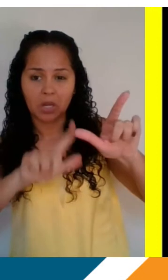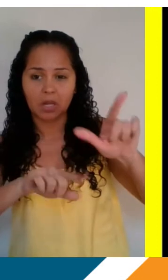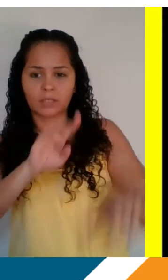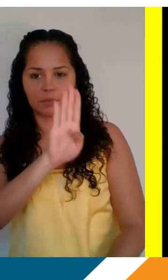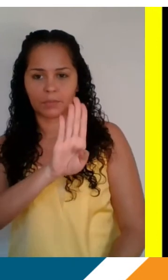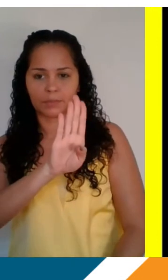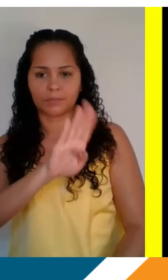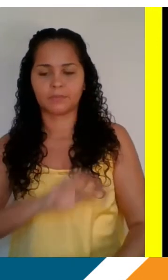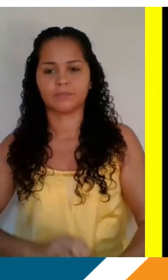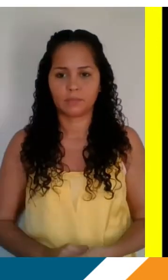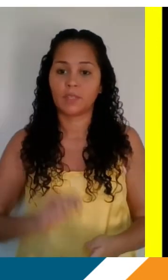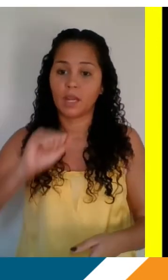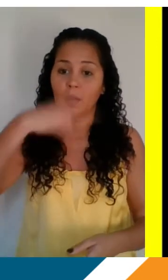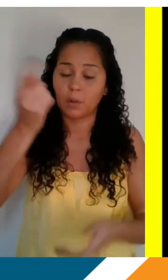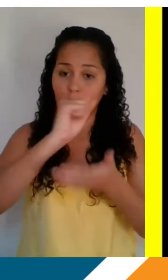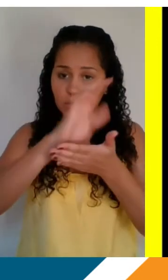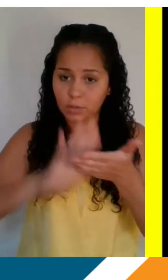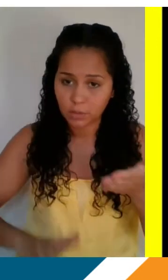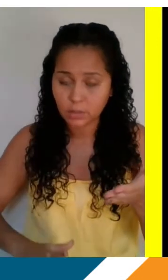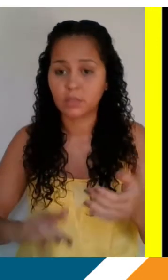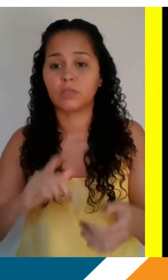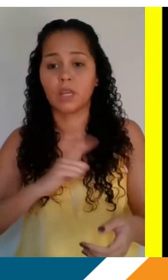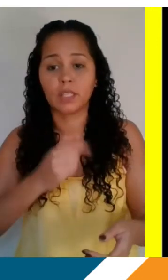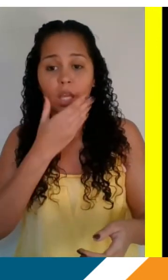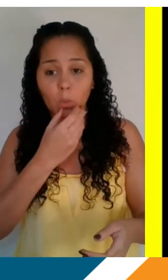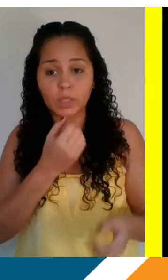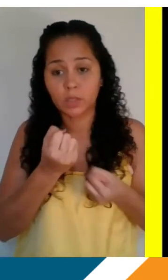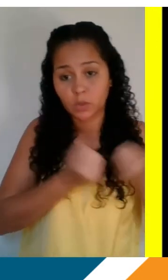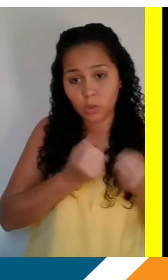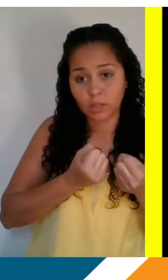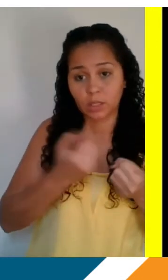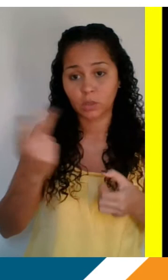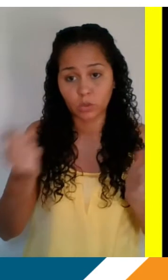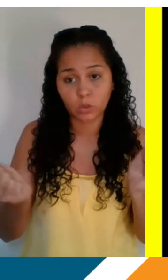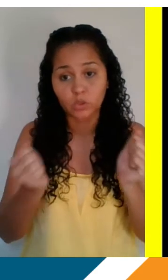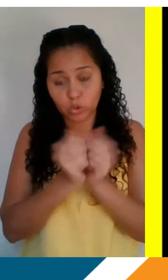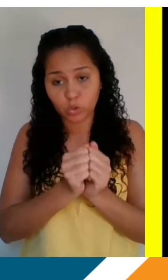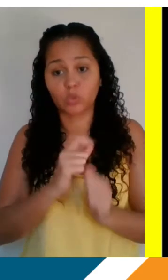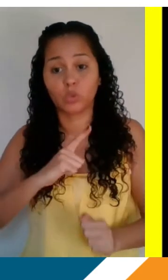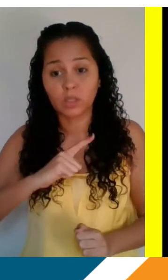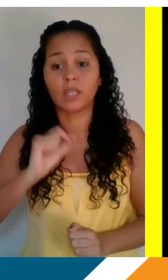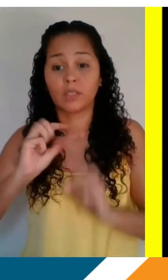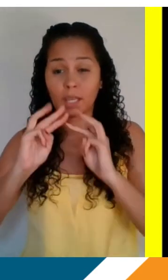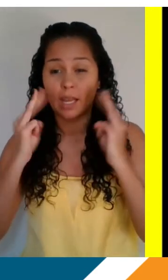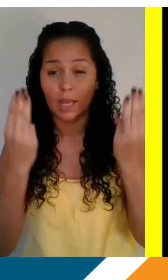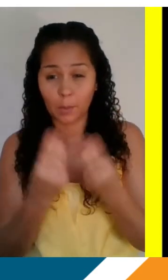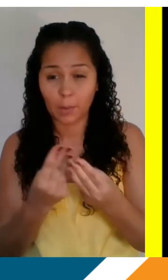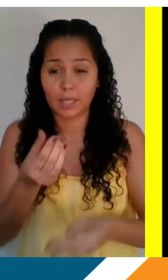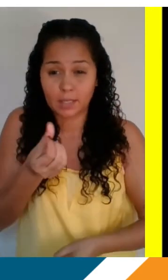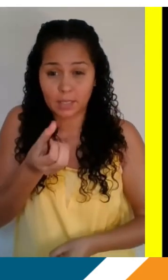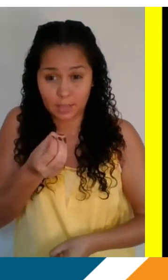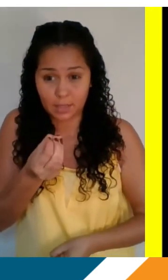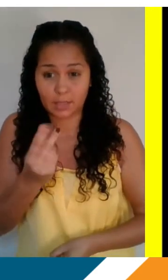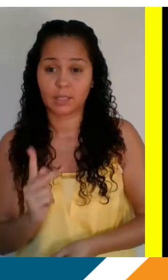B. Próximo exercício. A gente tem um menino e um carrinho que juntos eles têm uma massa de 60 kg. Quando